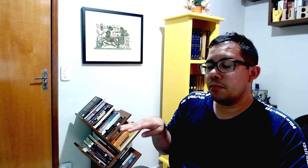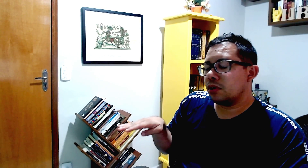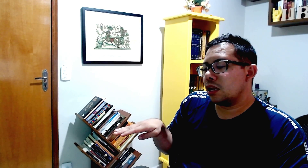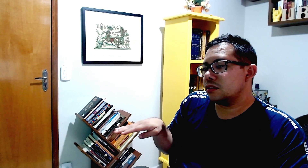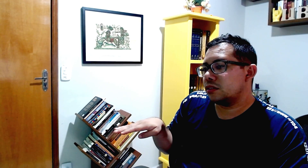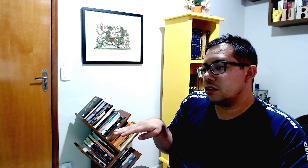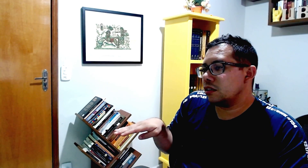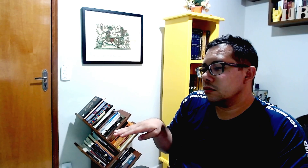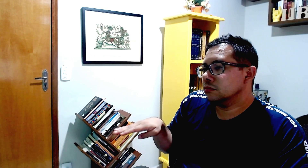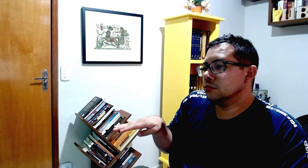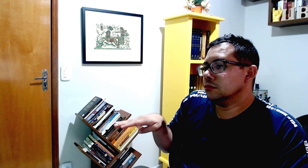por ele ser de